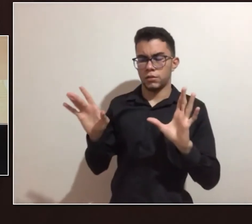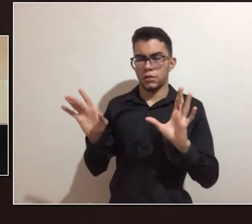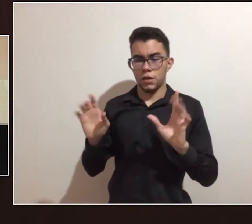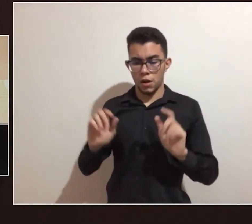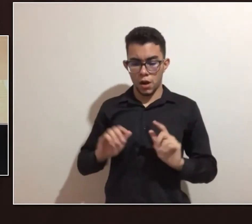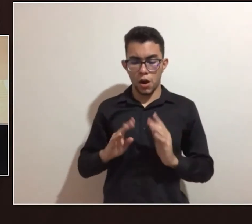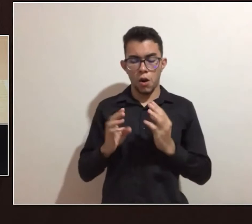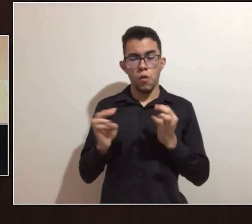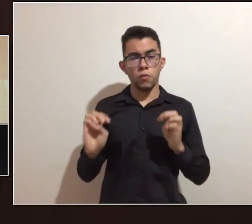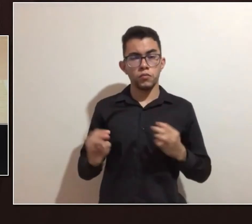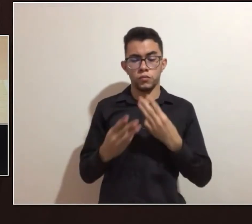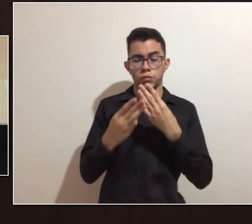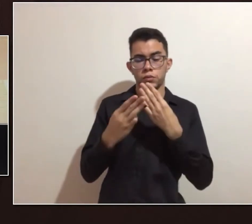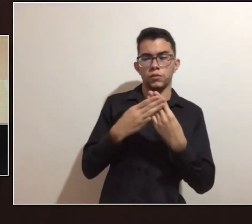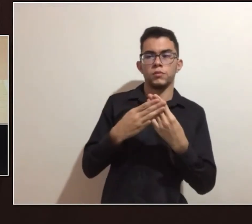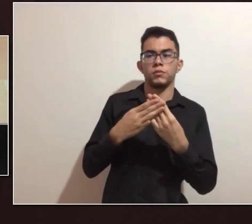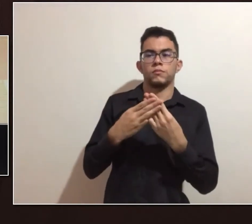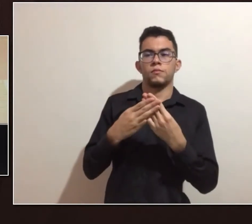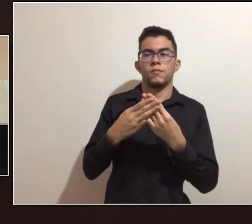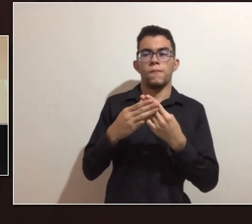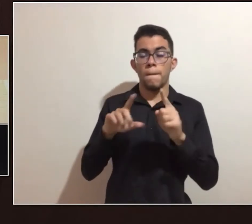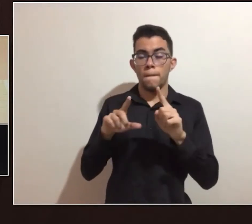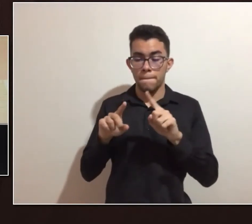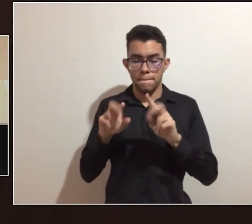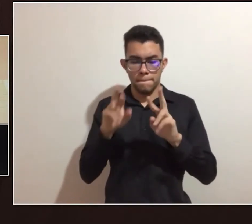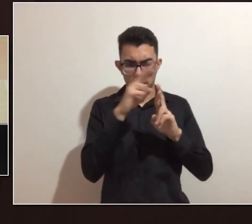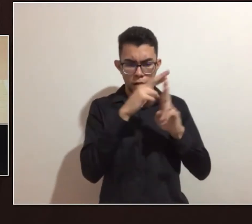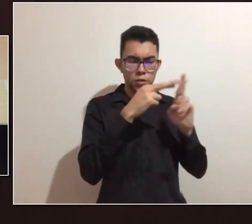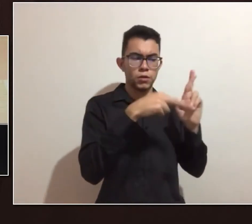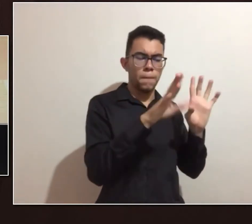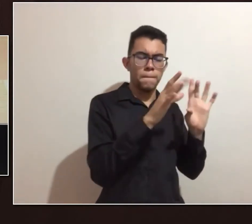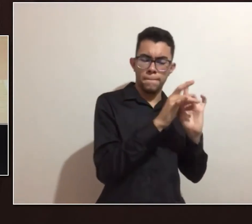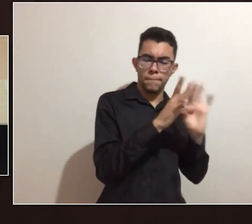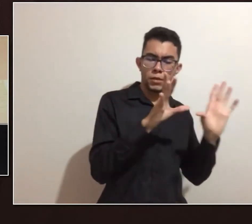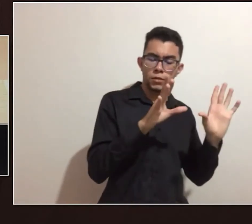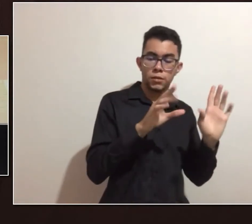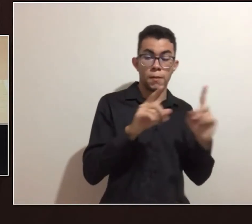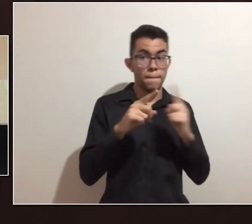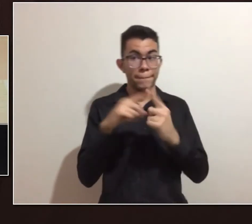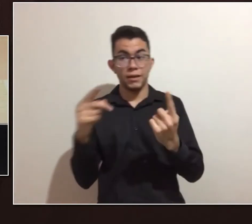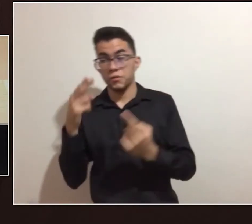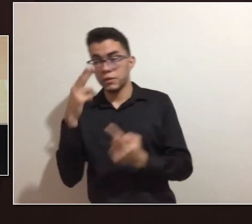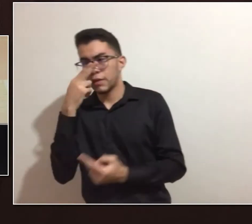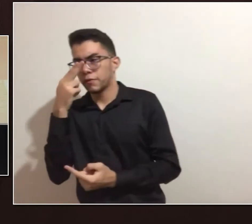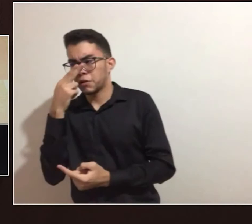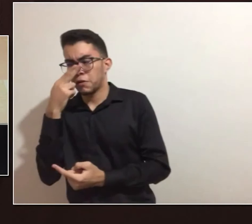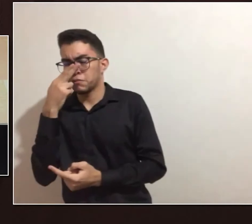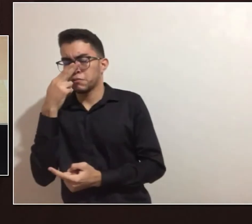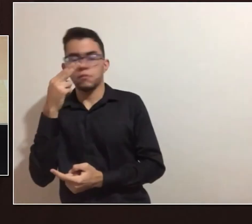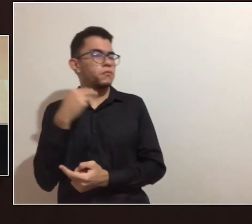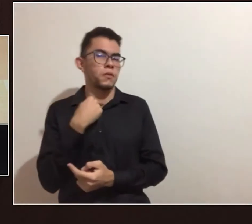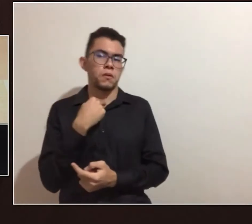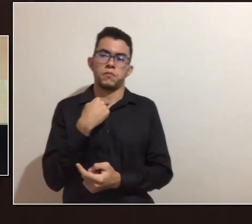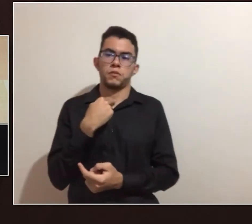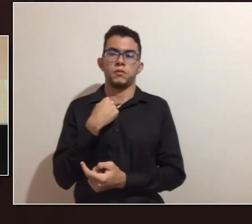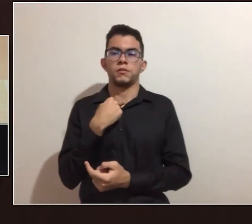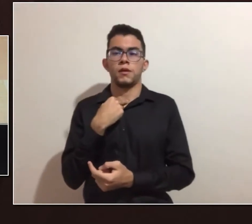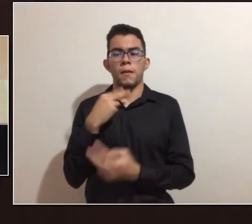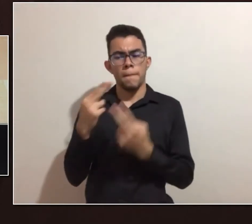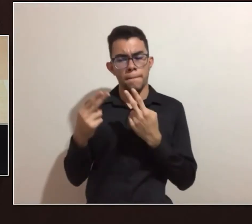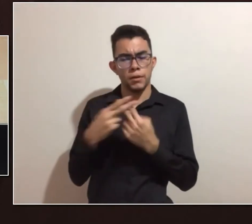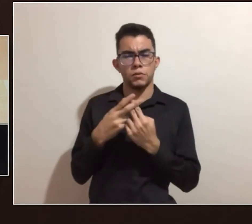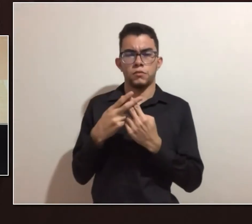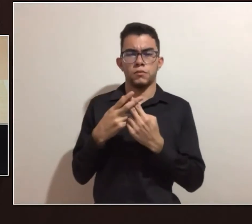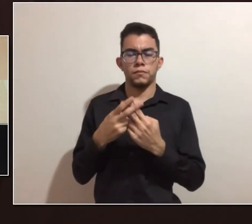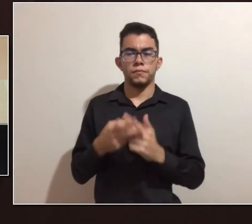cristãos? Vocês conseguem entender, não? Então, vou explicar. Tá? Então, o